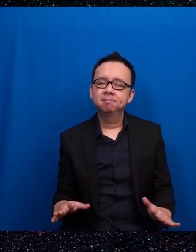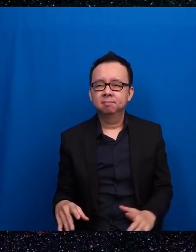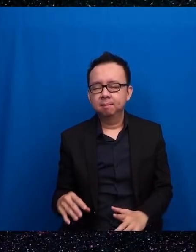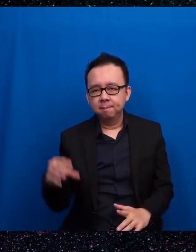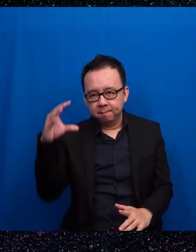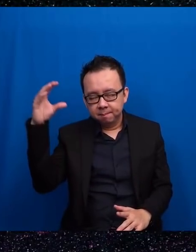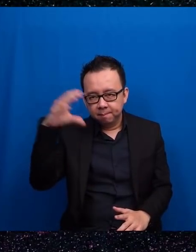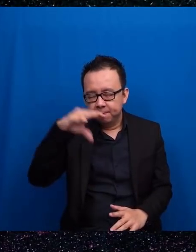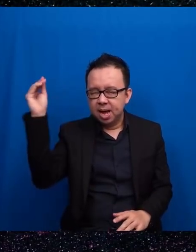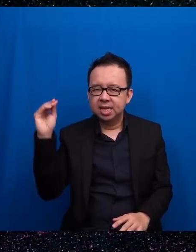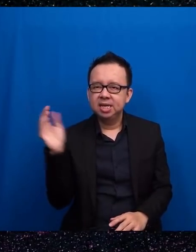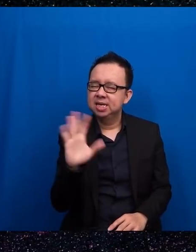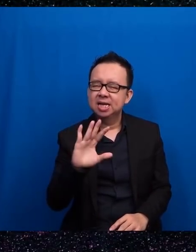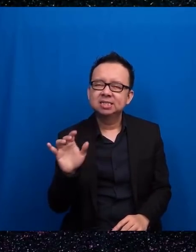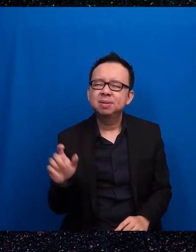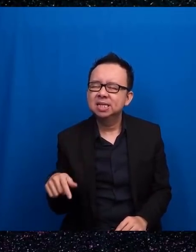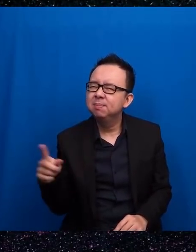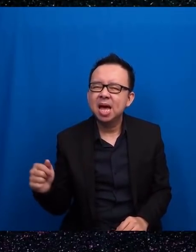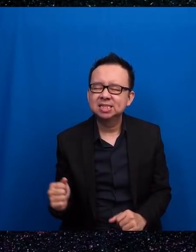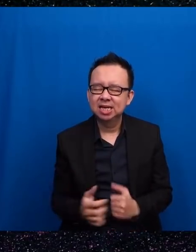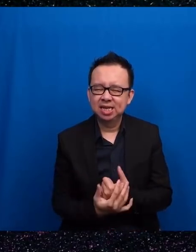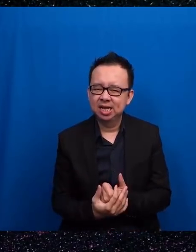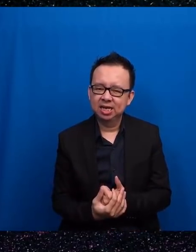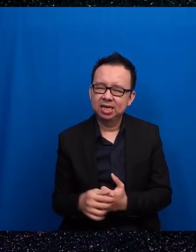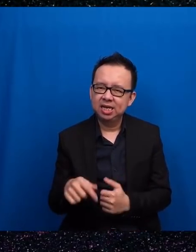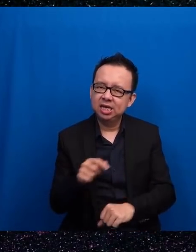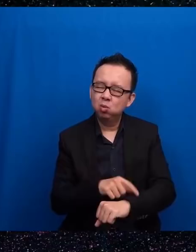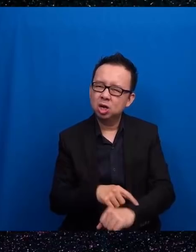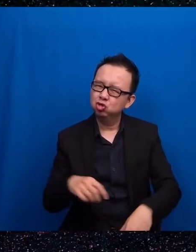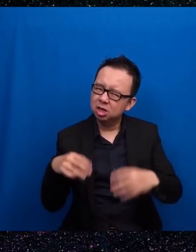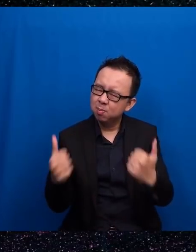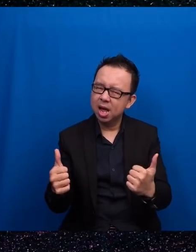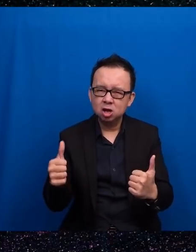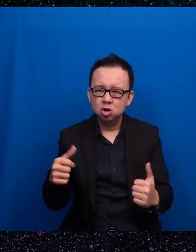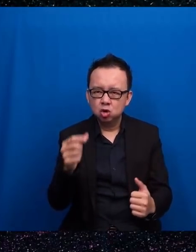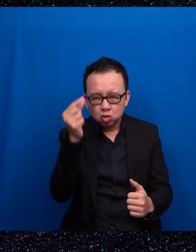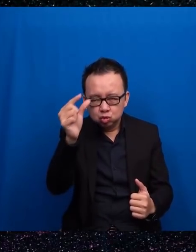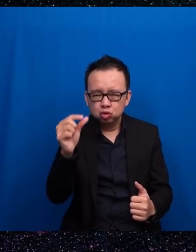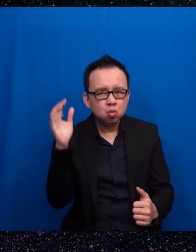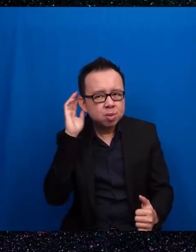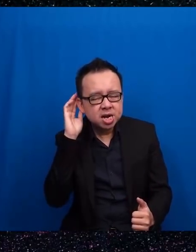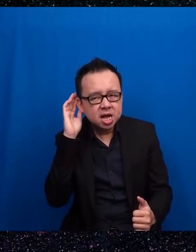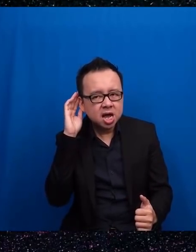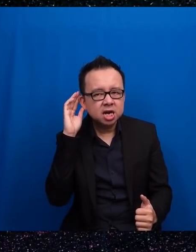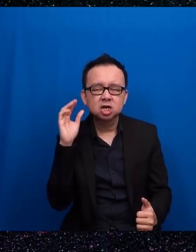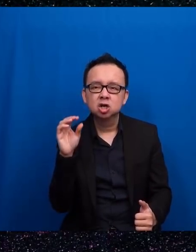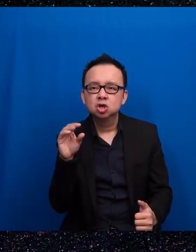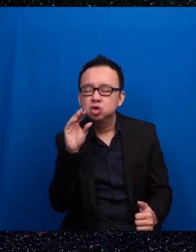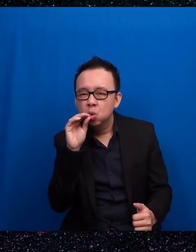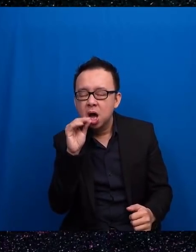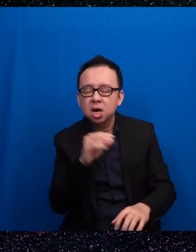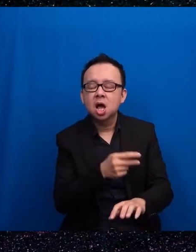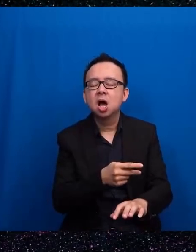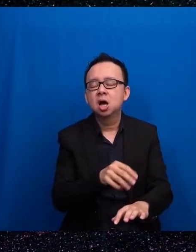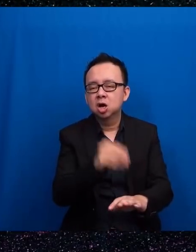biasanya. Ini waktu yang the best untuk mendengar suara Roh Kudus dan menemukan kehendak